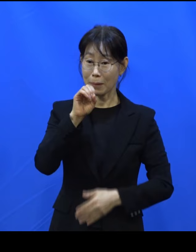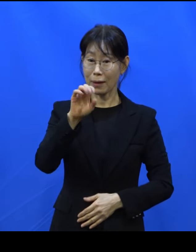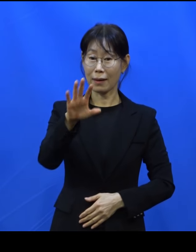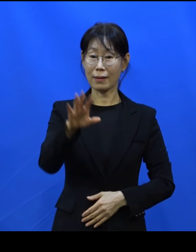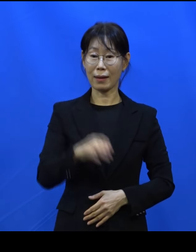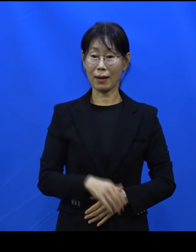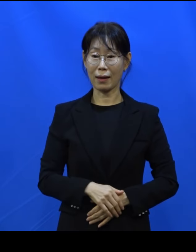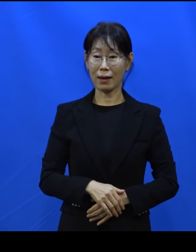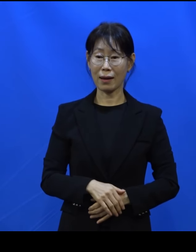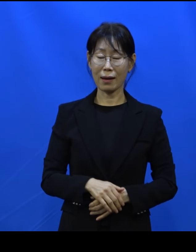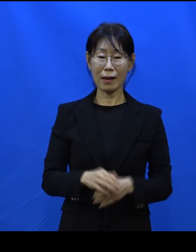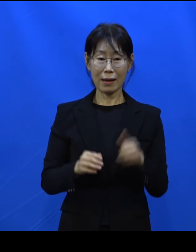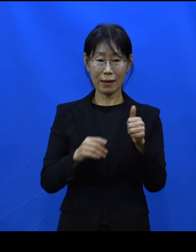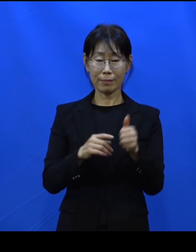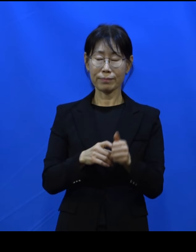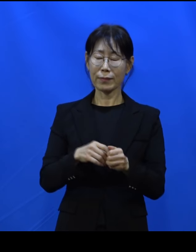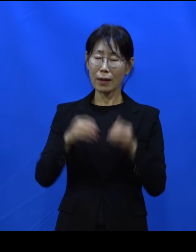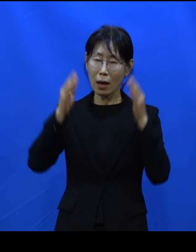바라보는 것이 사랑하는 것이다.